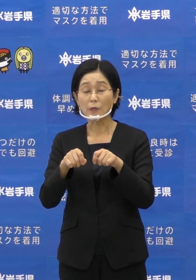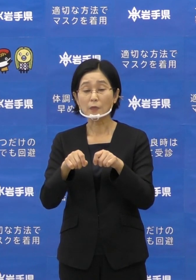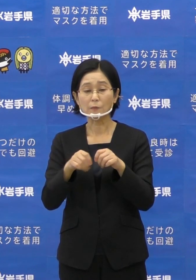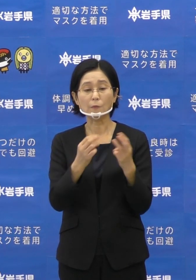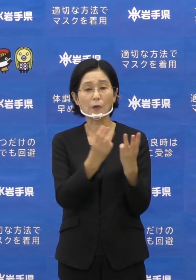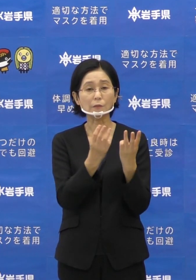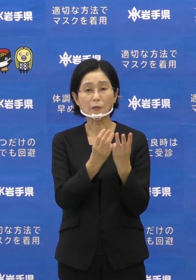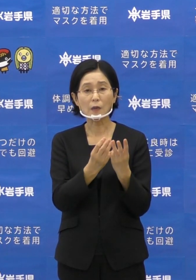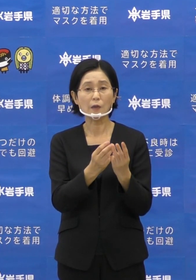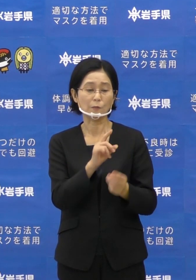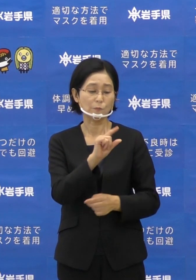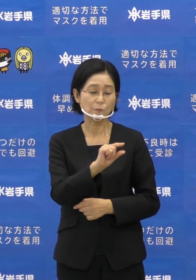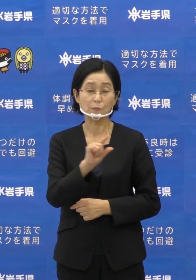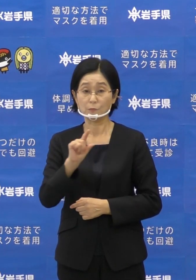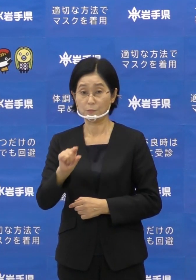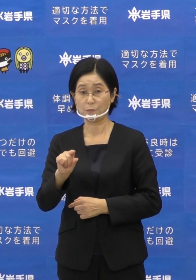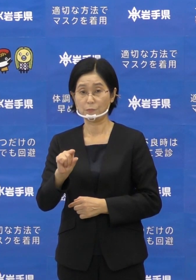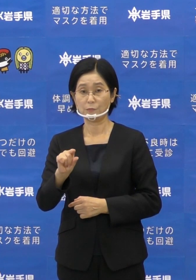て、